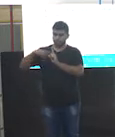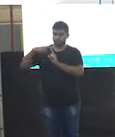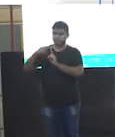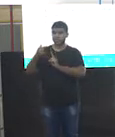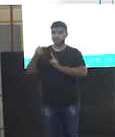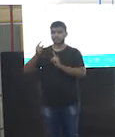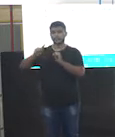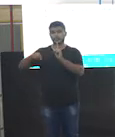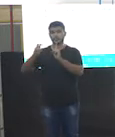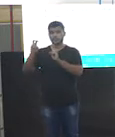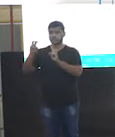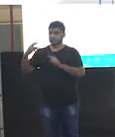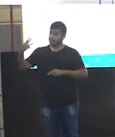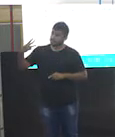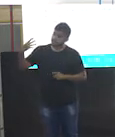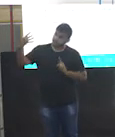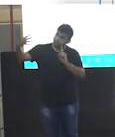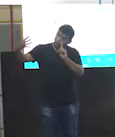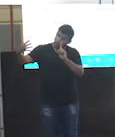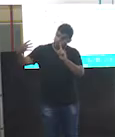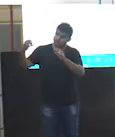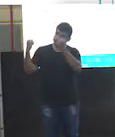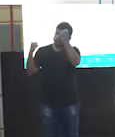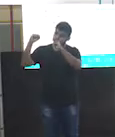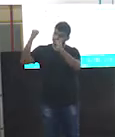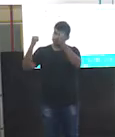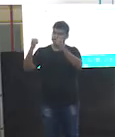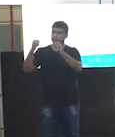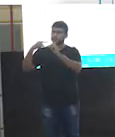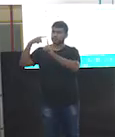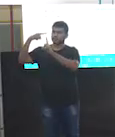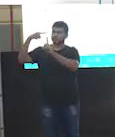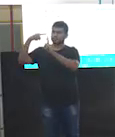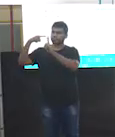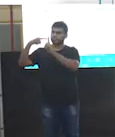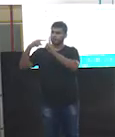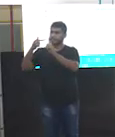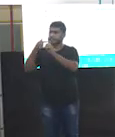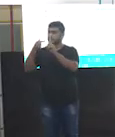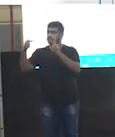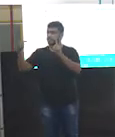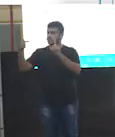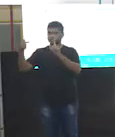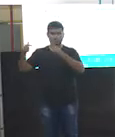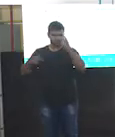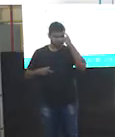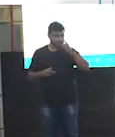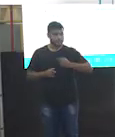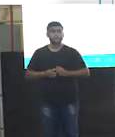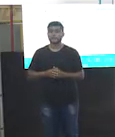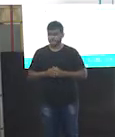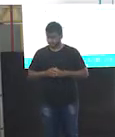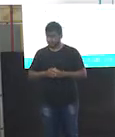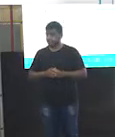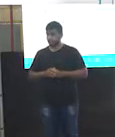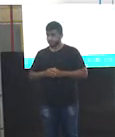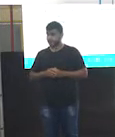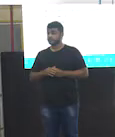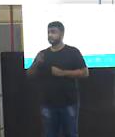quarta, baixou para 7. Não baixou o pH? Se baixa o pH é ácido, se aumenta é